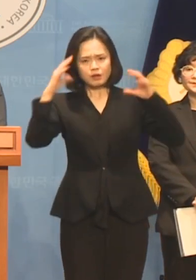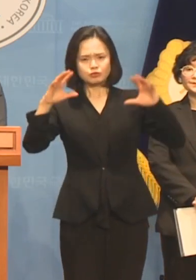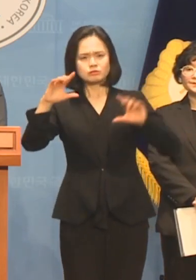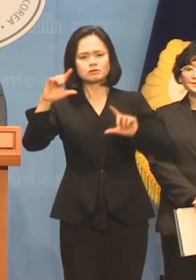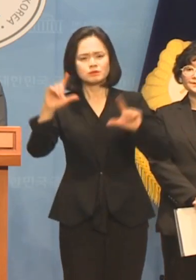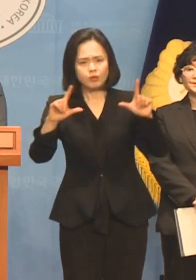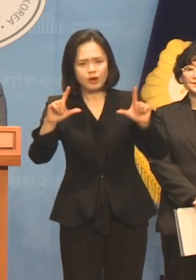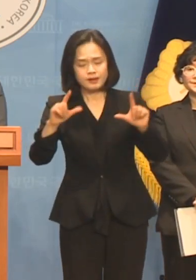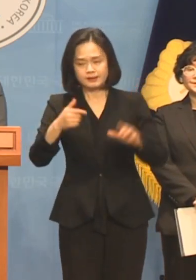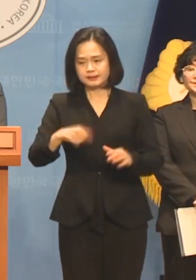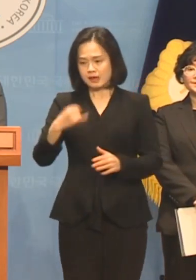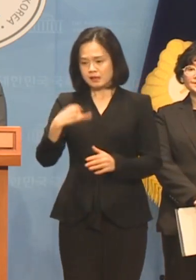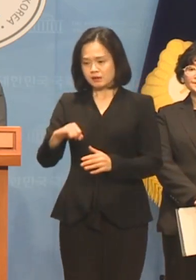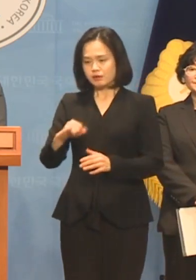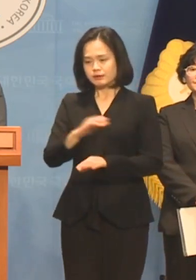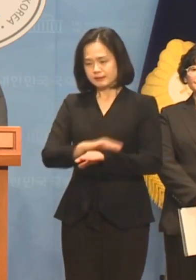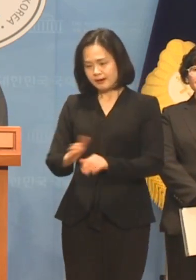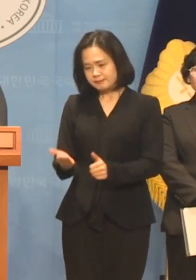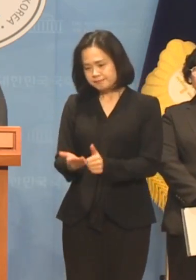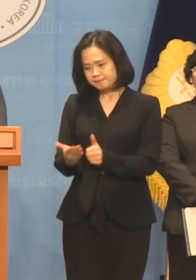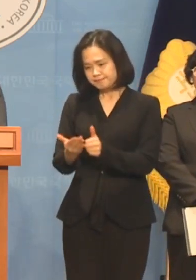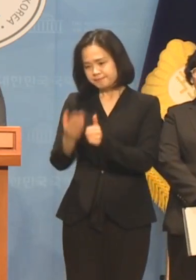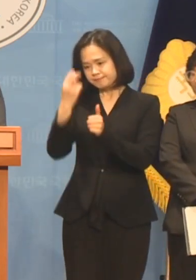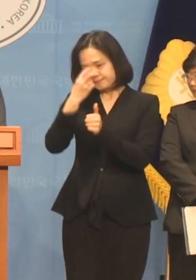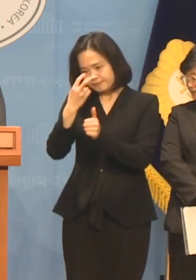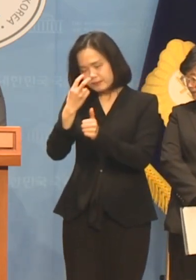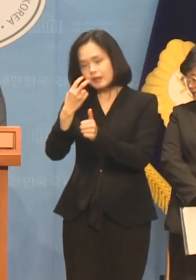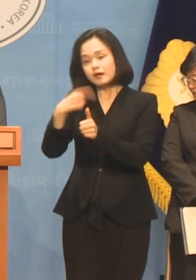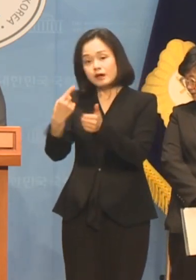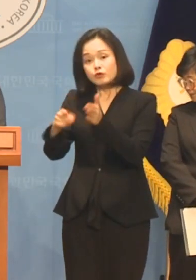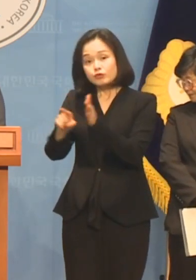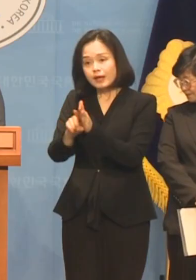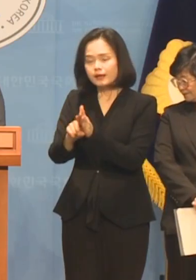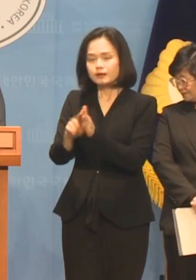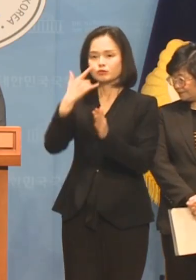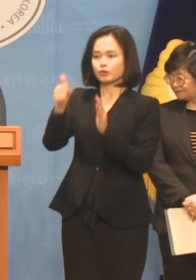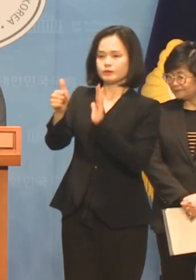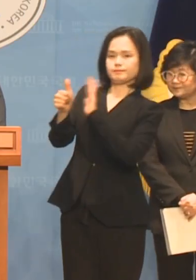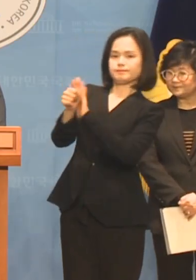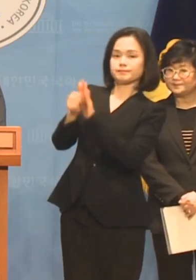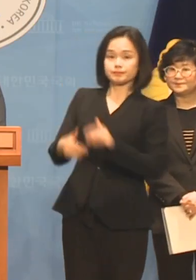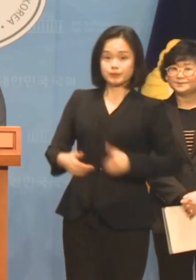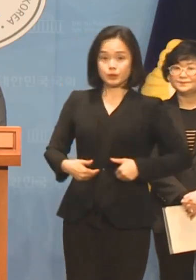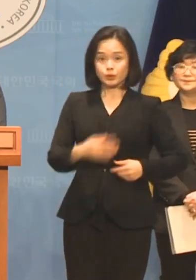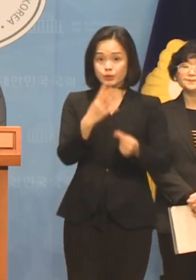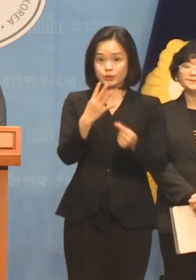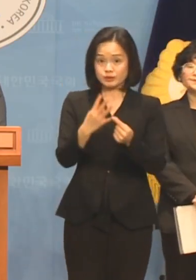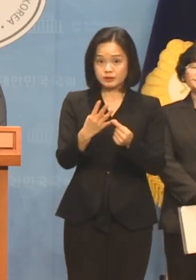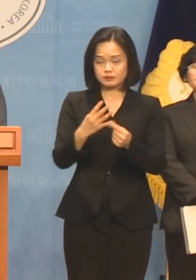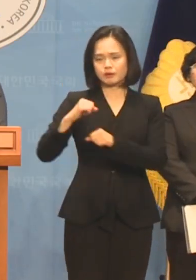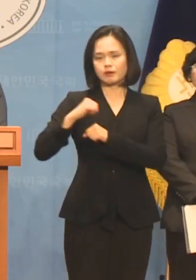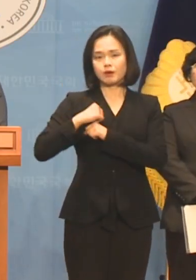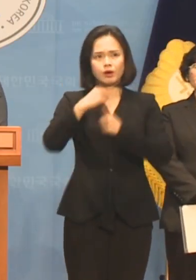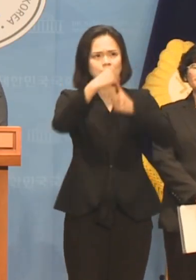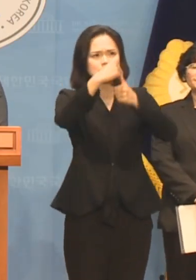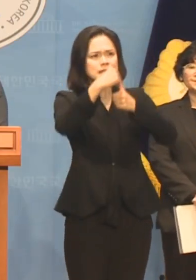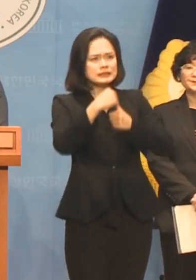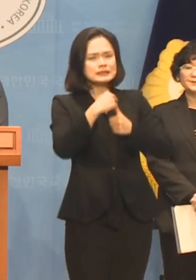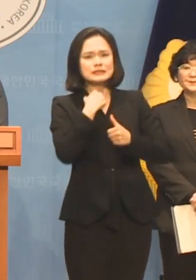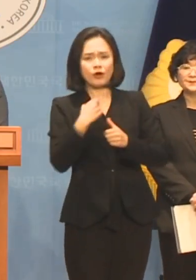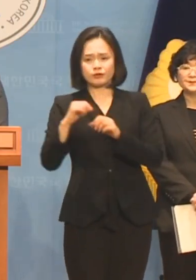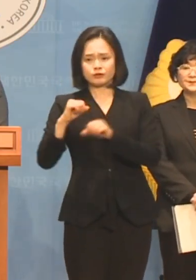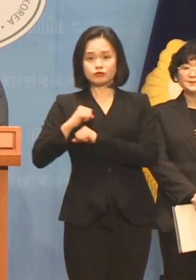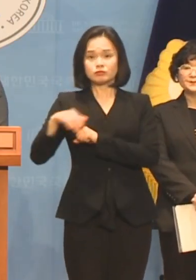돌보고 지도할 수 있도록 지원해야 합니다. 넷째, 계엄에 동원된 장병들과 그들의 가족들에 대한 현황을